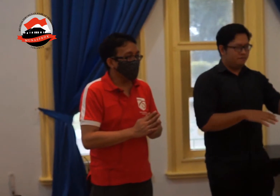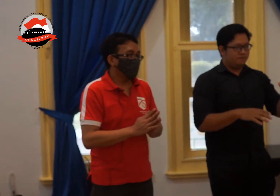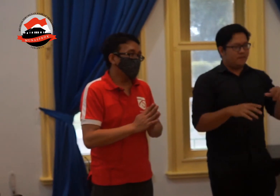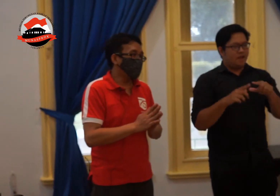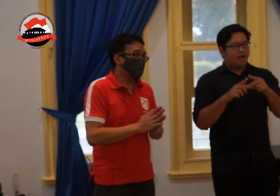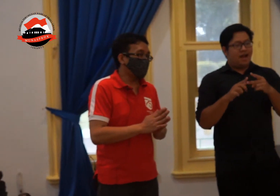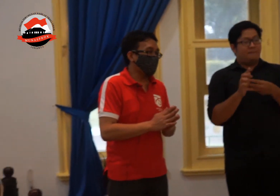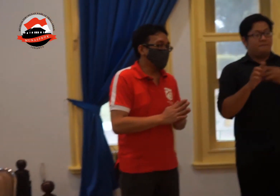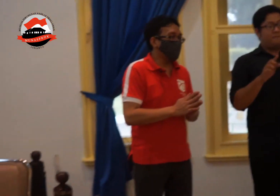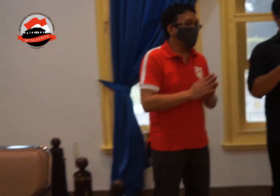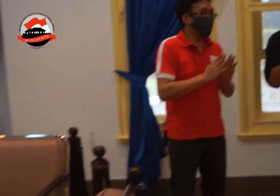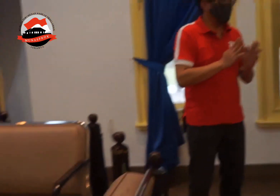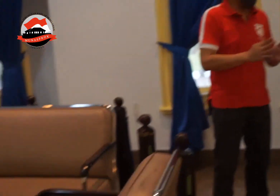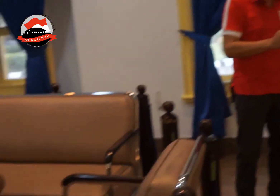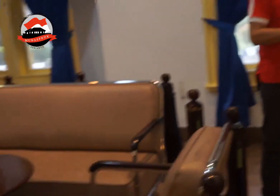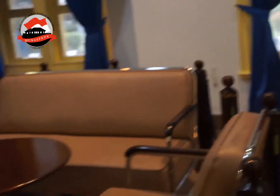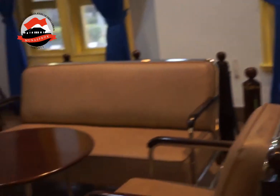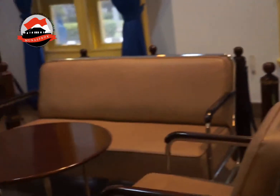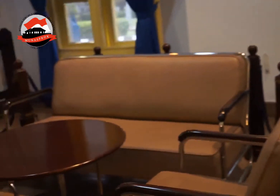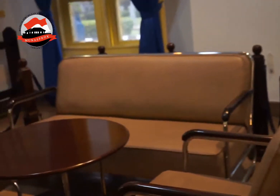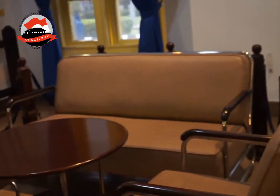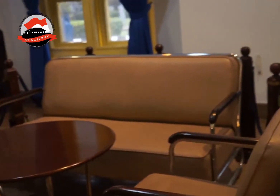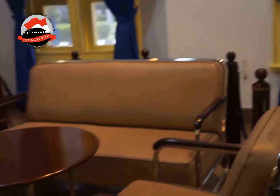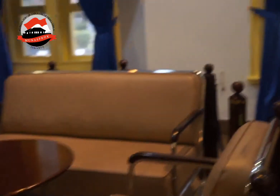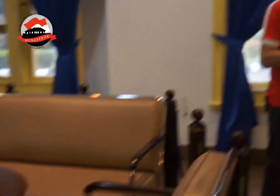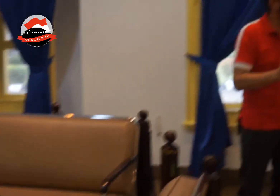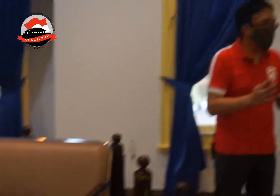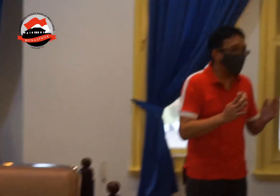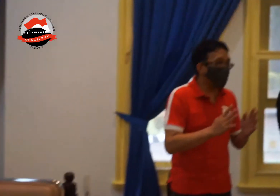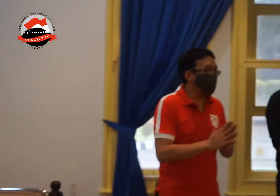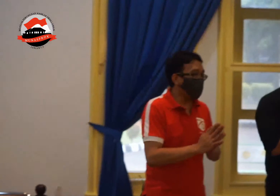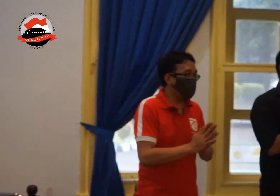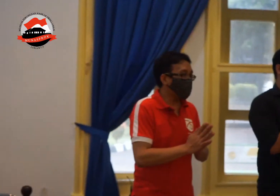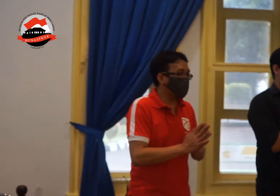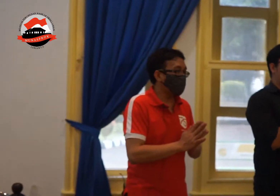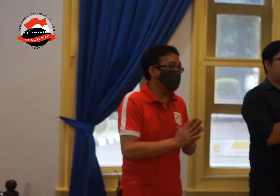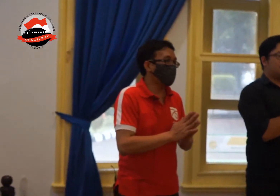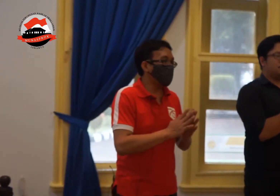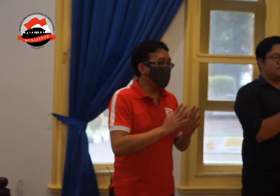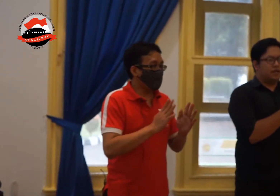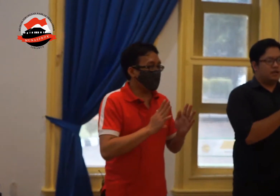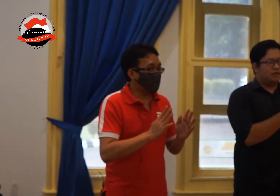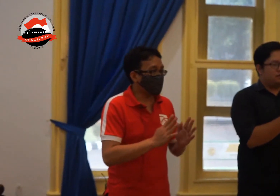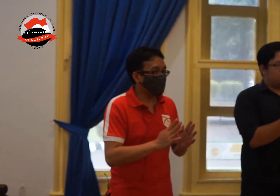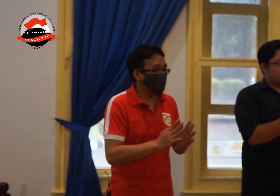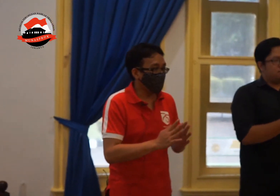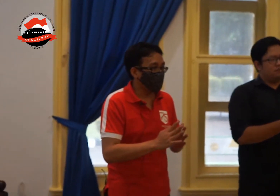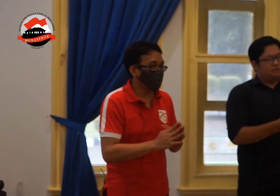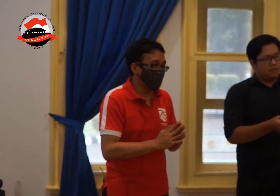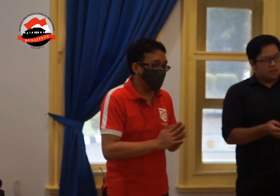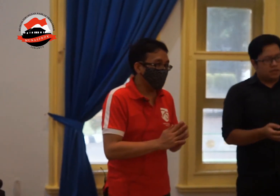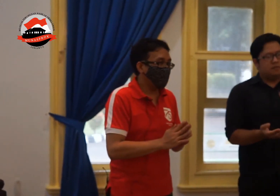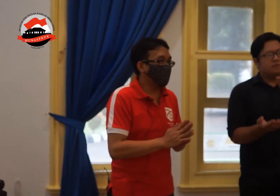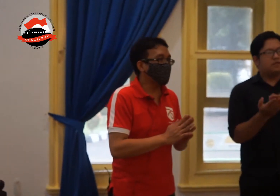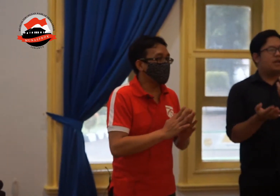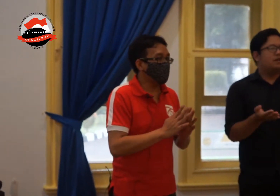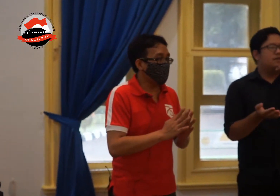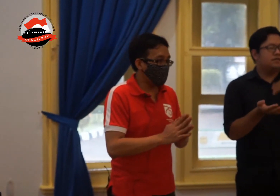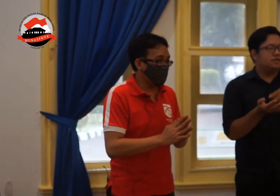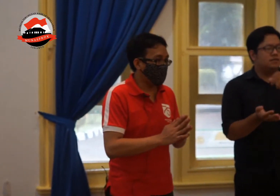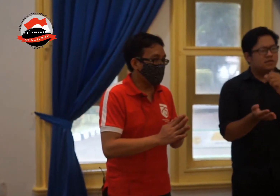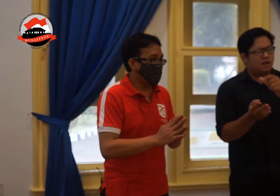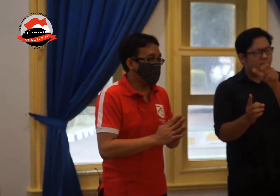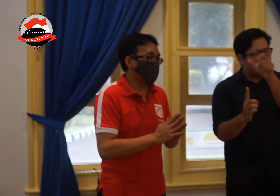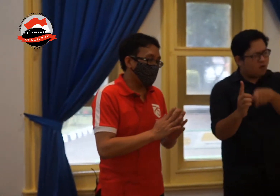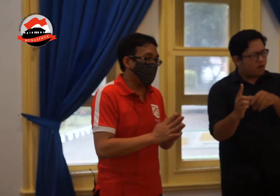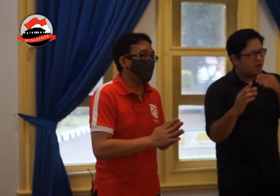Subarjo, Bung Karno, dan Bung Hatta meminta izin kepada pemilik rumah. Namanya Laksamana Muda Tadashi